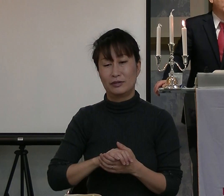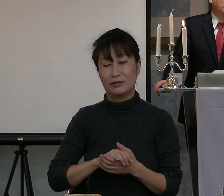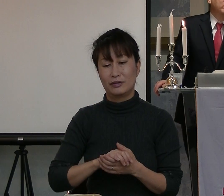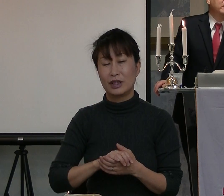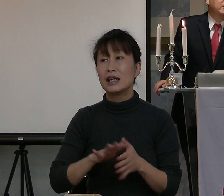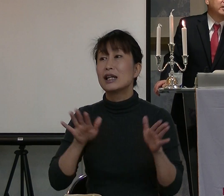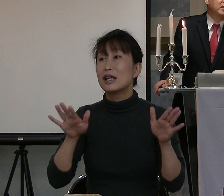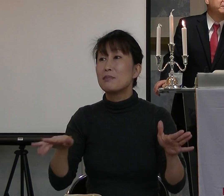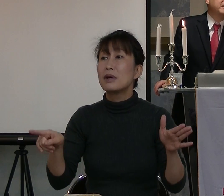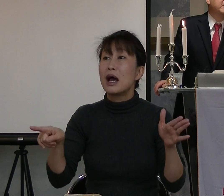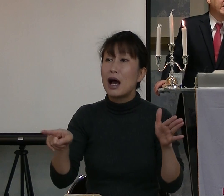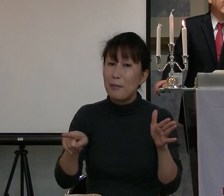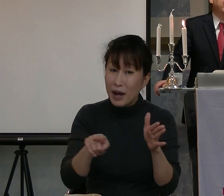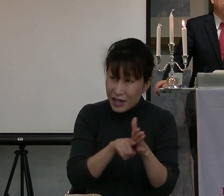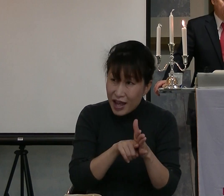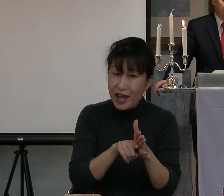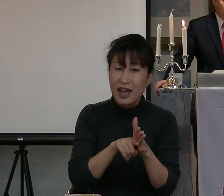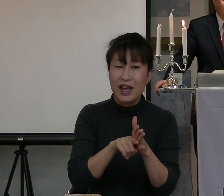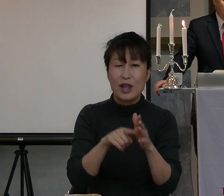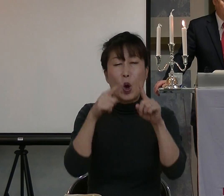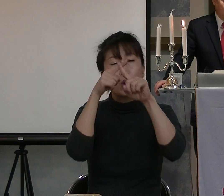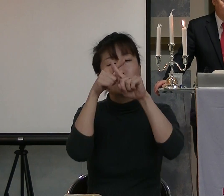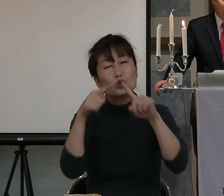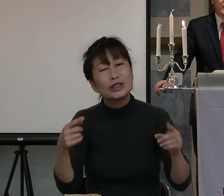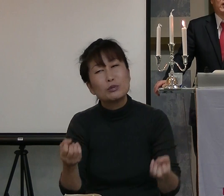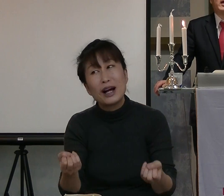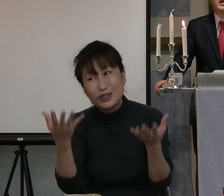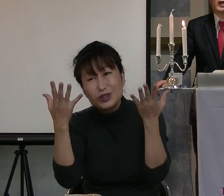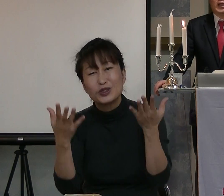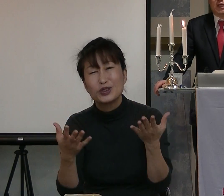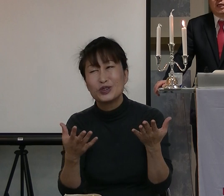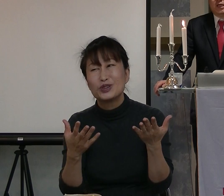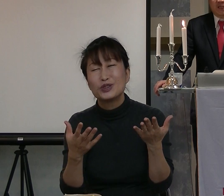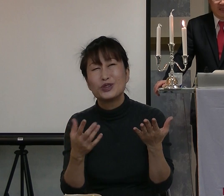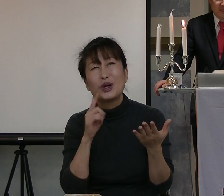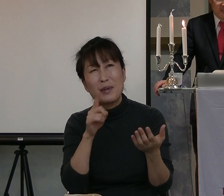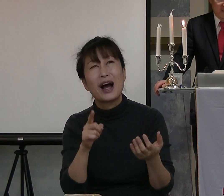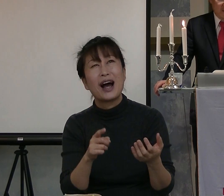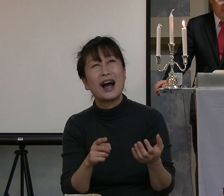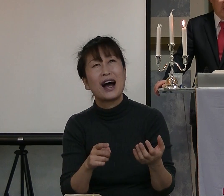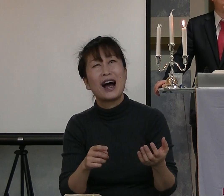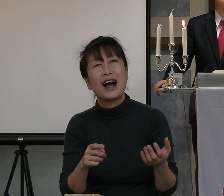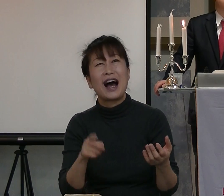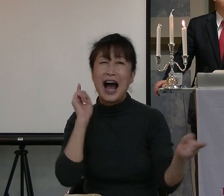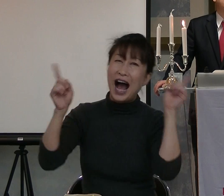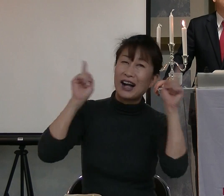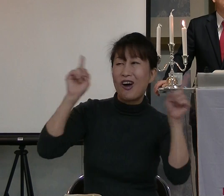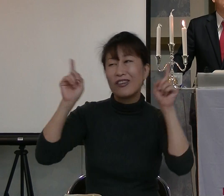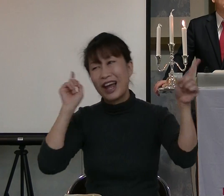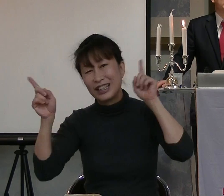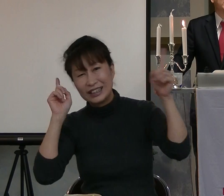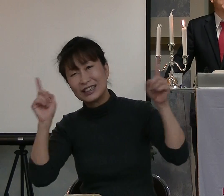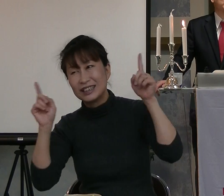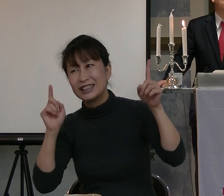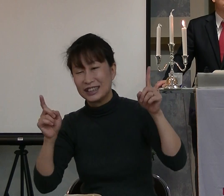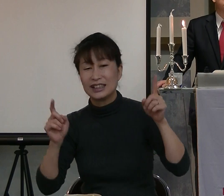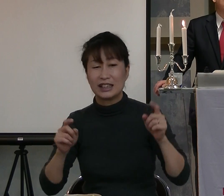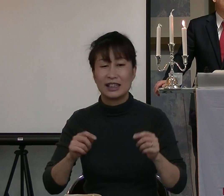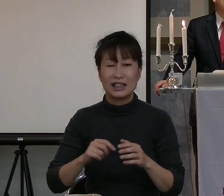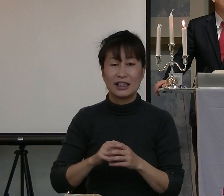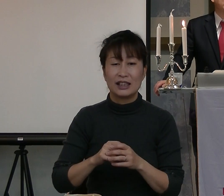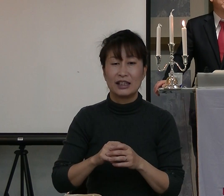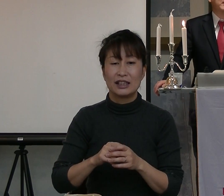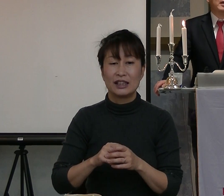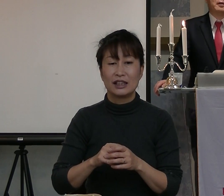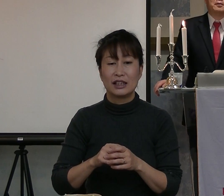のクリスマスって騒いだり、遊んだり、そういう